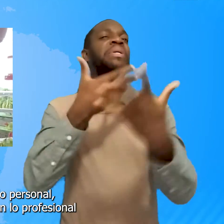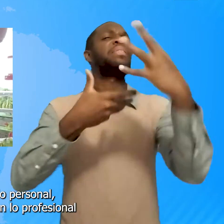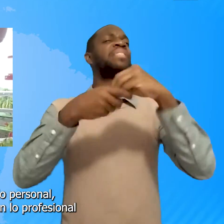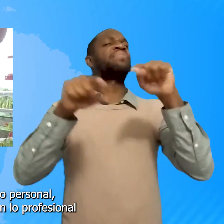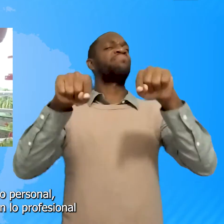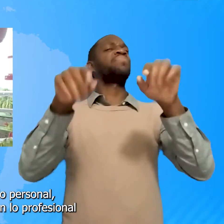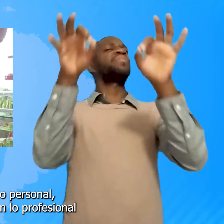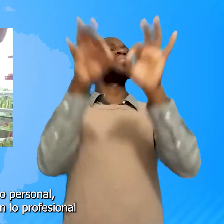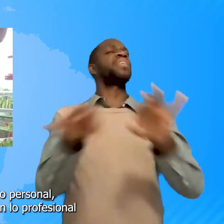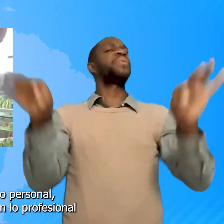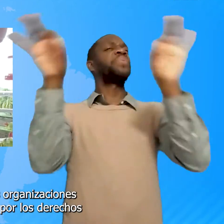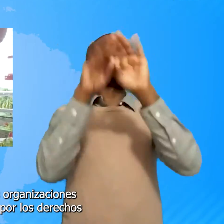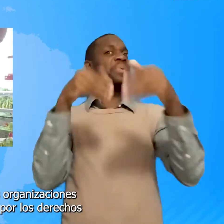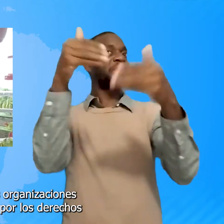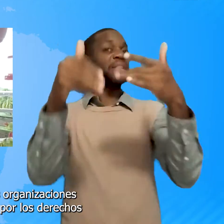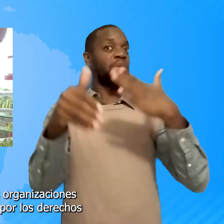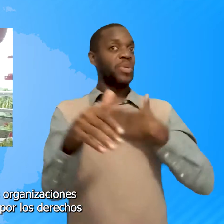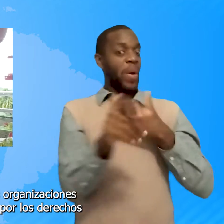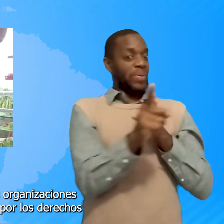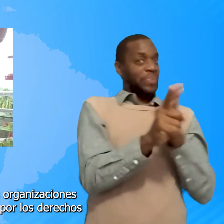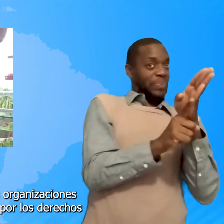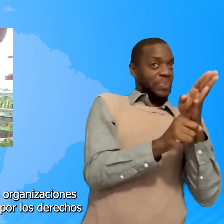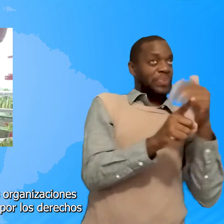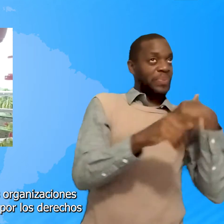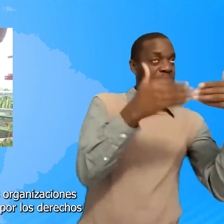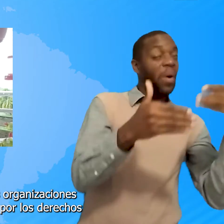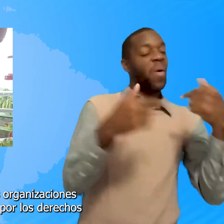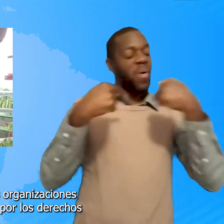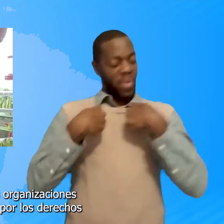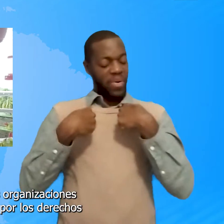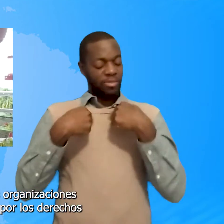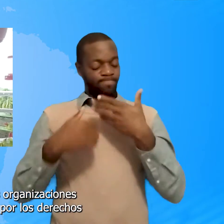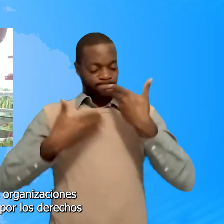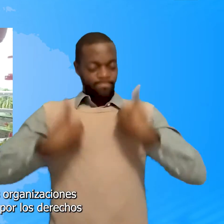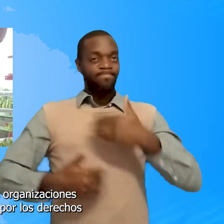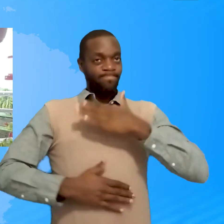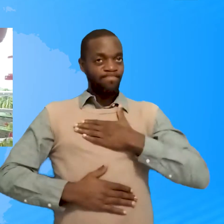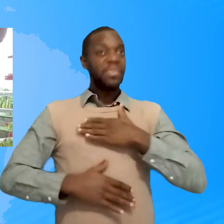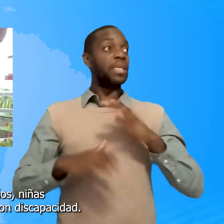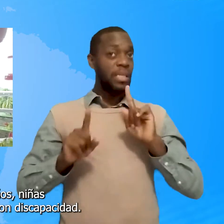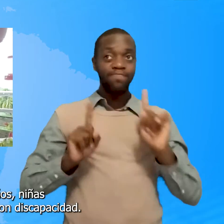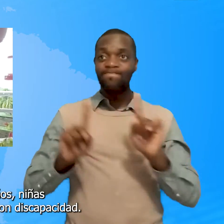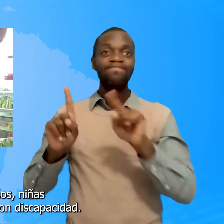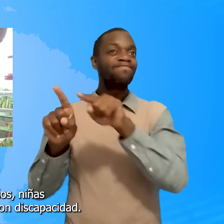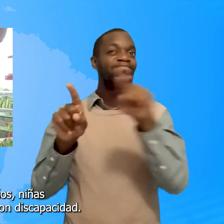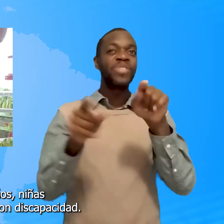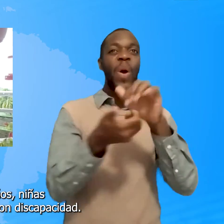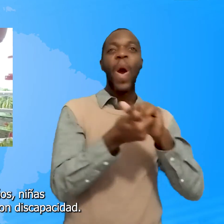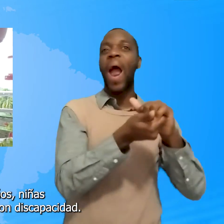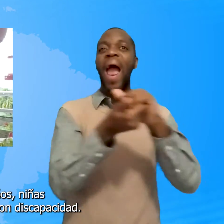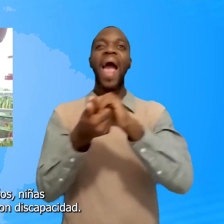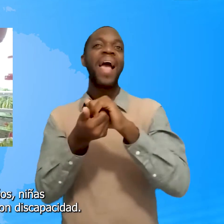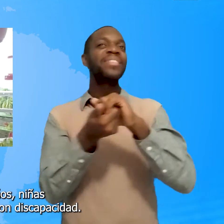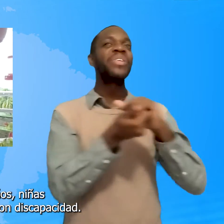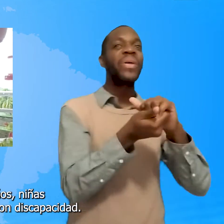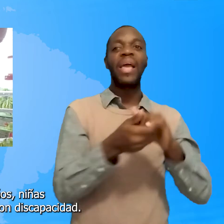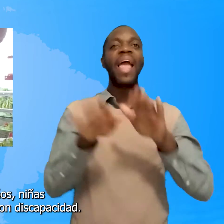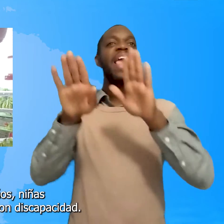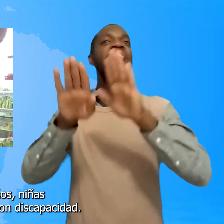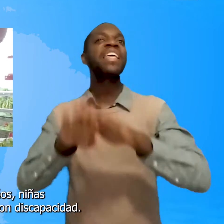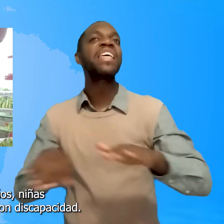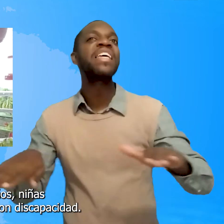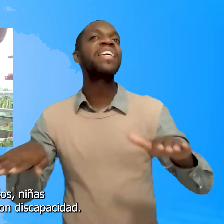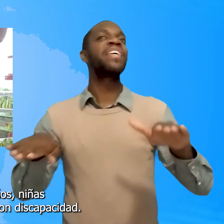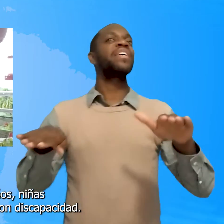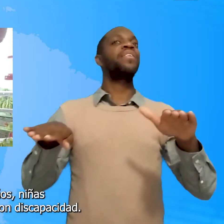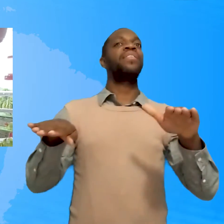también en lo profesional y para todas las organizaciones que trabajamos por los derechos de los niños, niñas y las personas